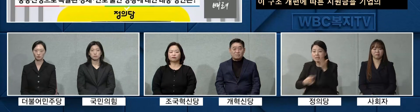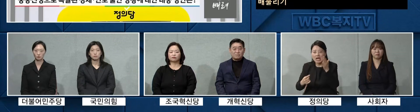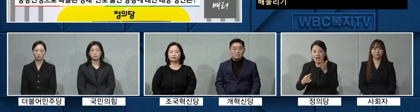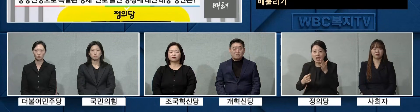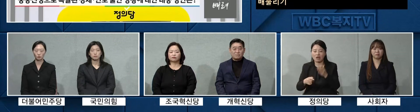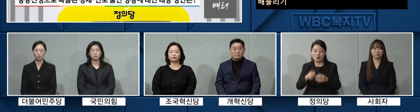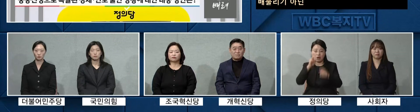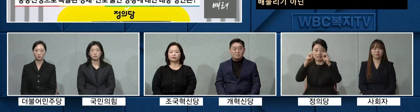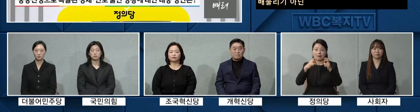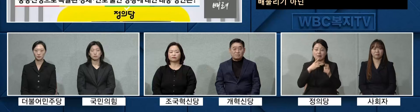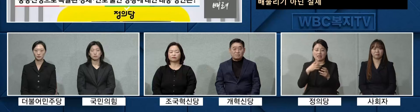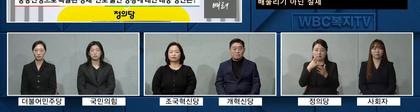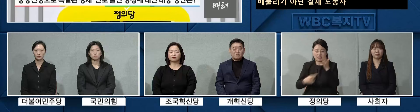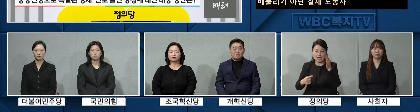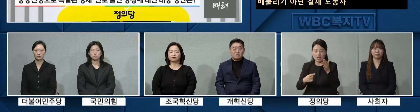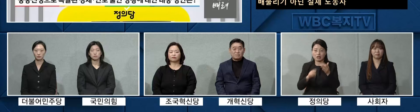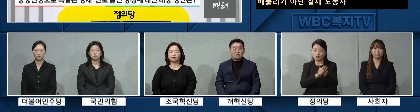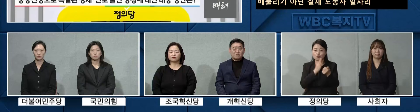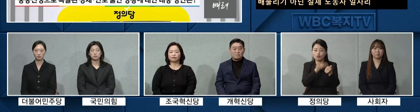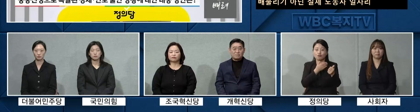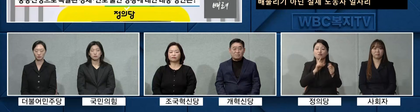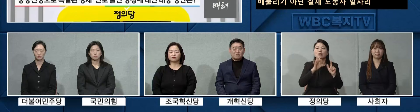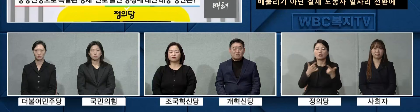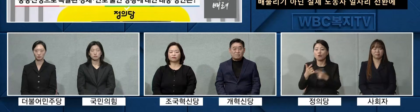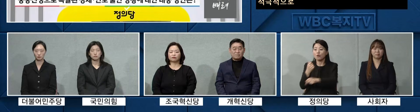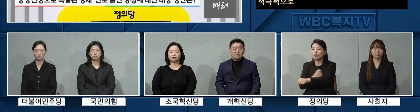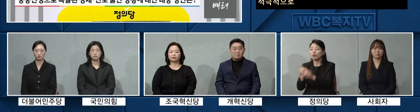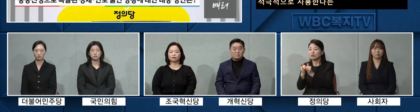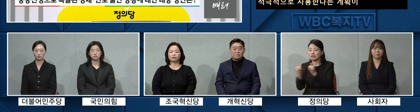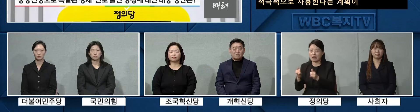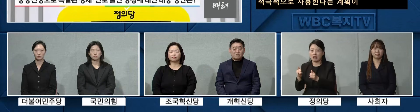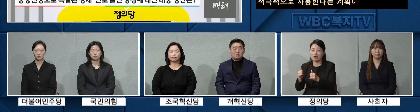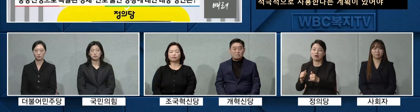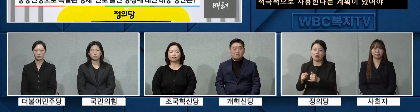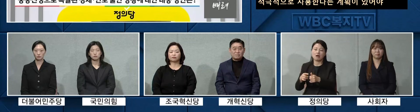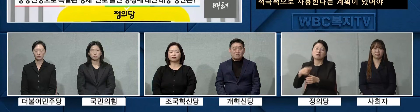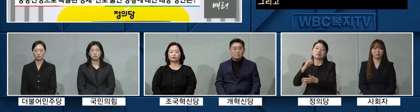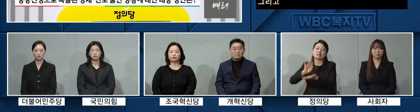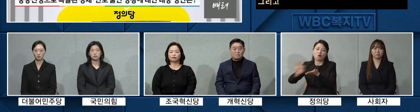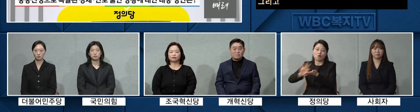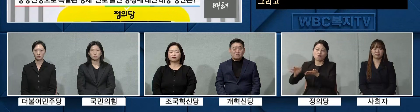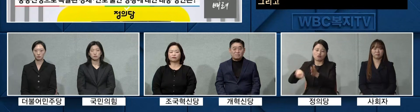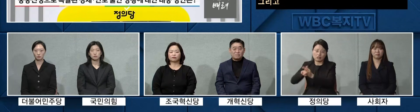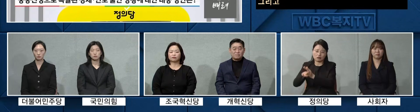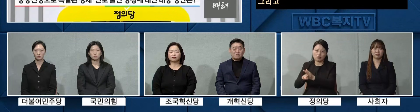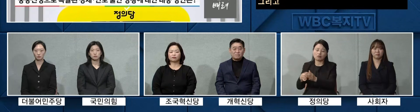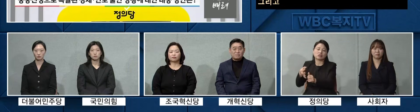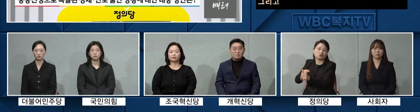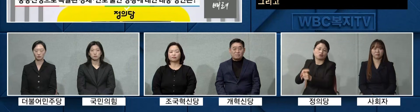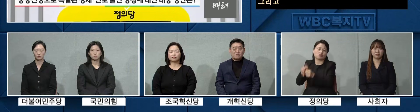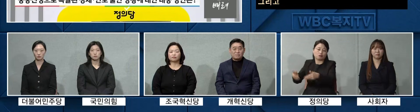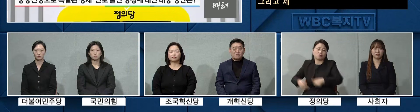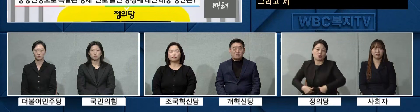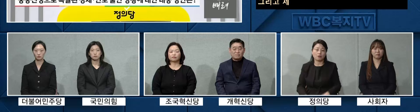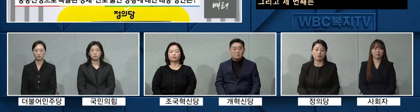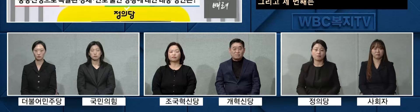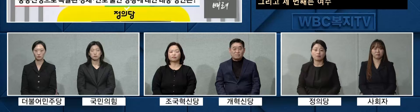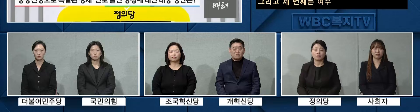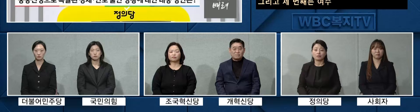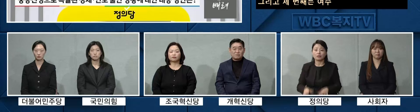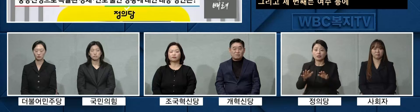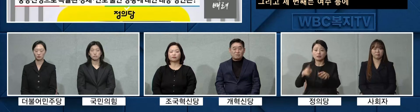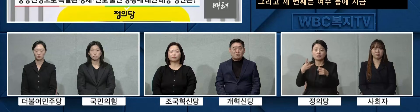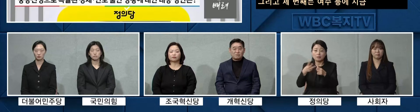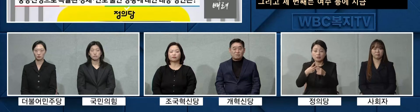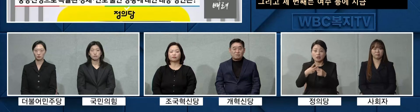전환에 적극적으로 사용한다는 계획이 있어야 됩니다. 그리고 세 번째는 여수 등에 지금 큰 이제 위기가 발생하고